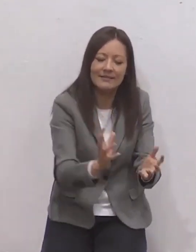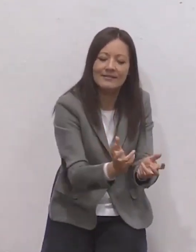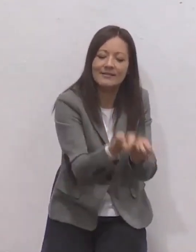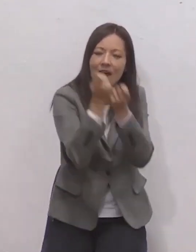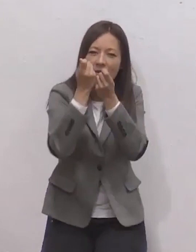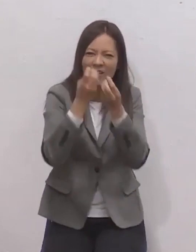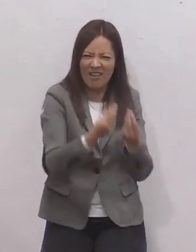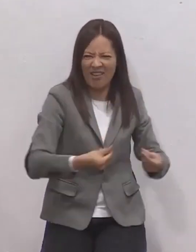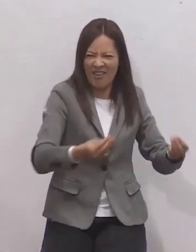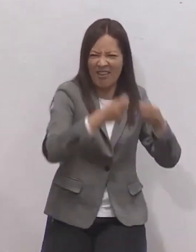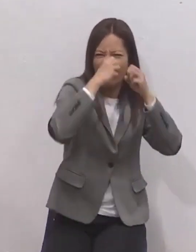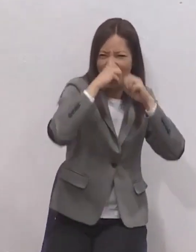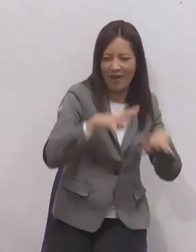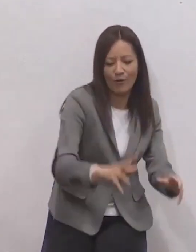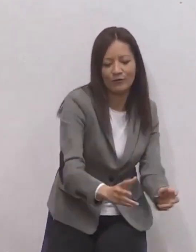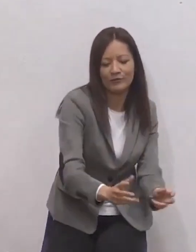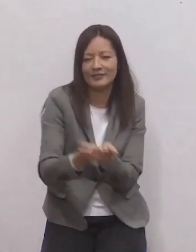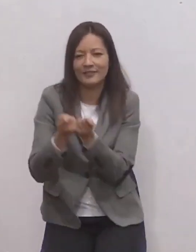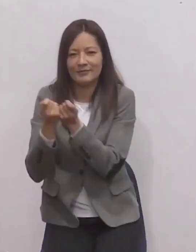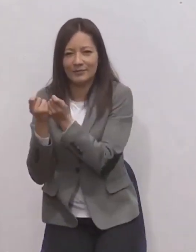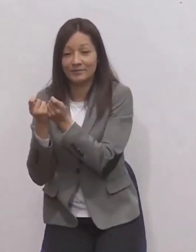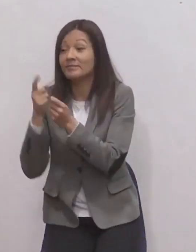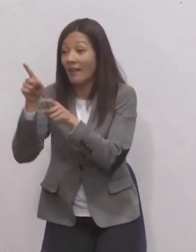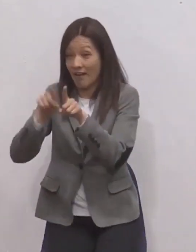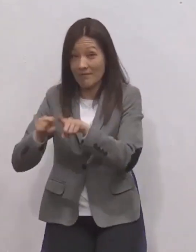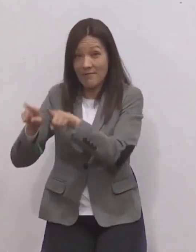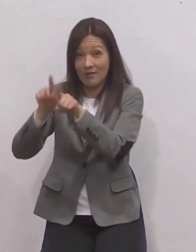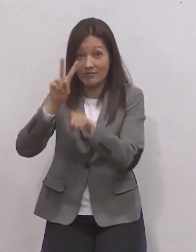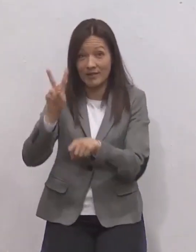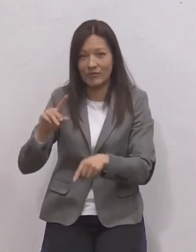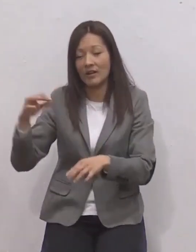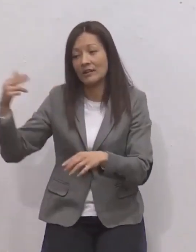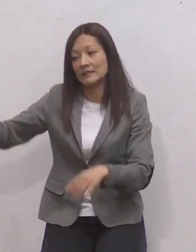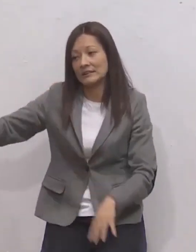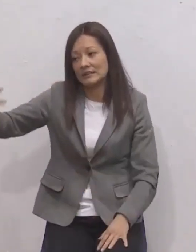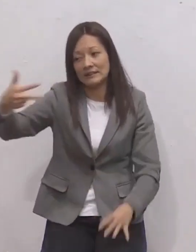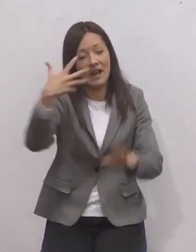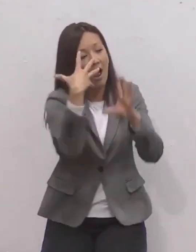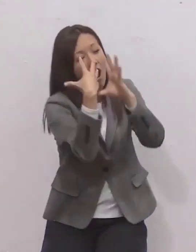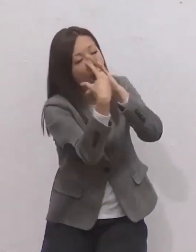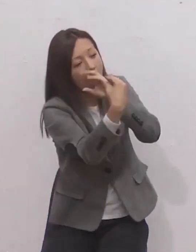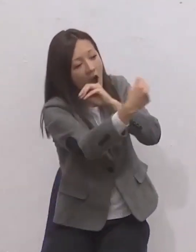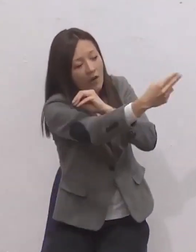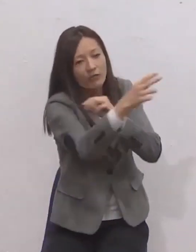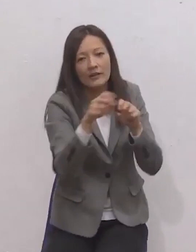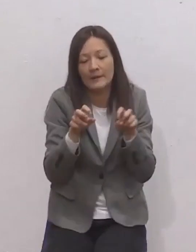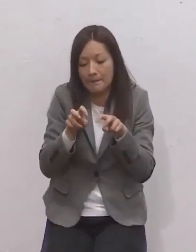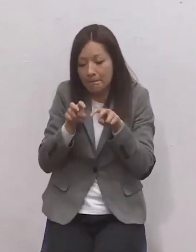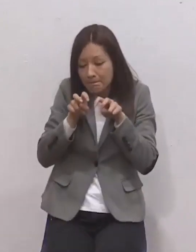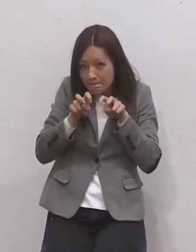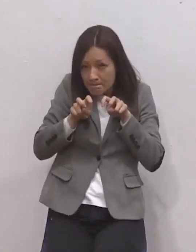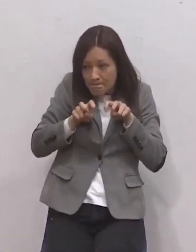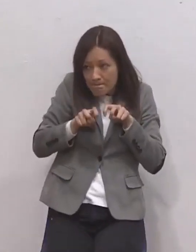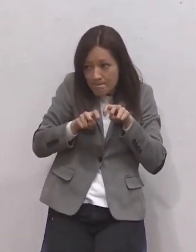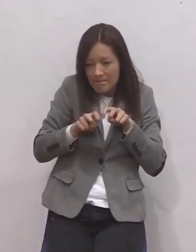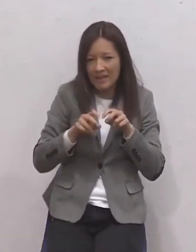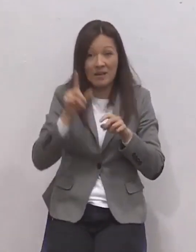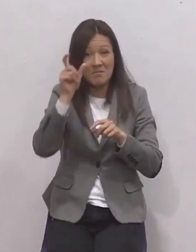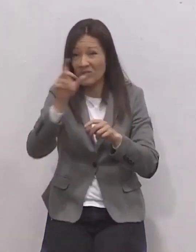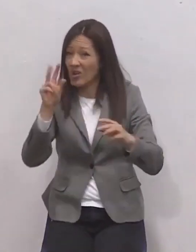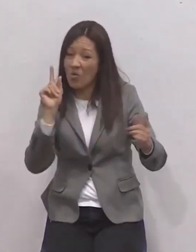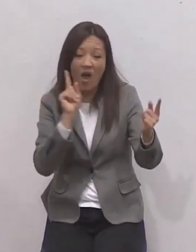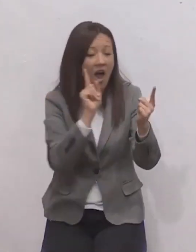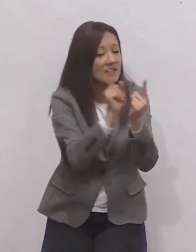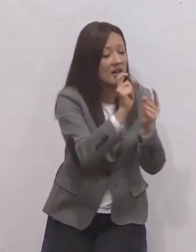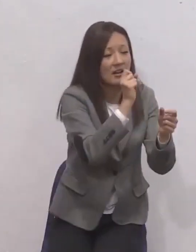hermanos venezolanos venían y se hacían allá al fondo. Y hay gente que no se acerca ni a saludarlos porque es que huelen feo. Dijo, no es que